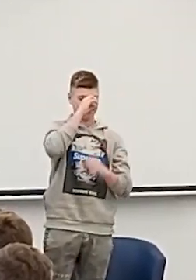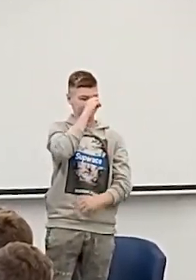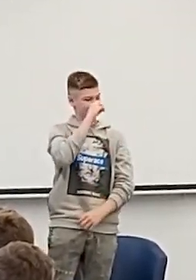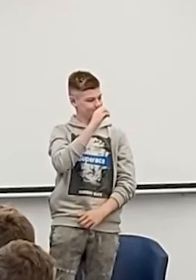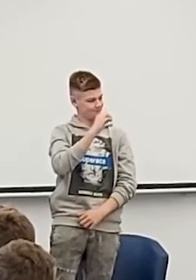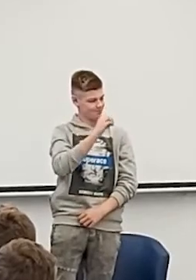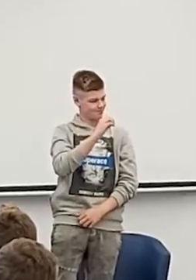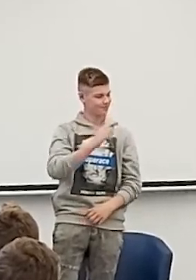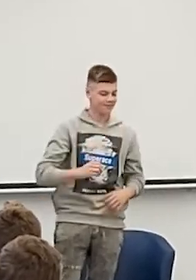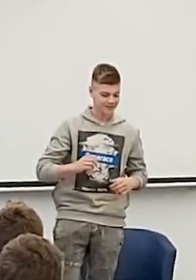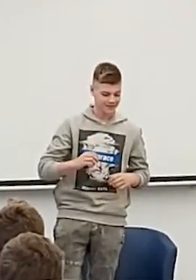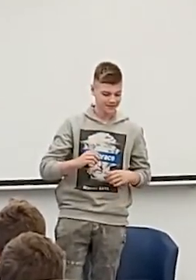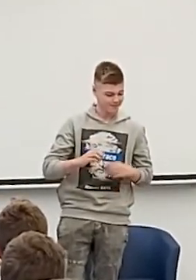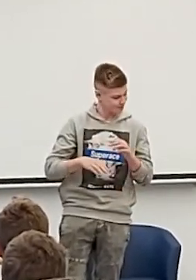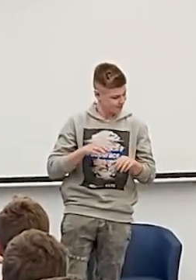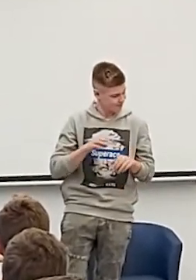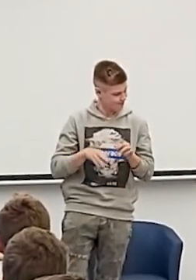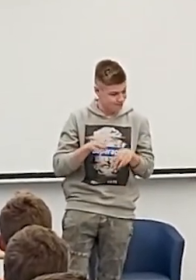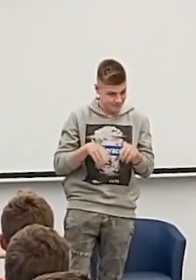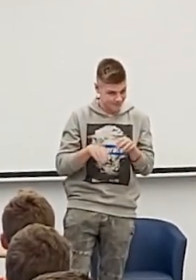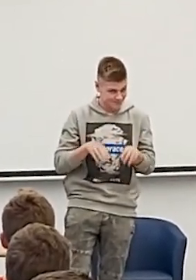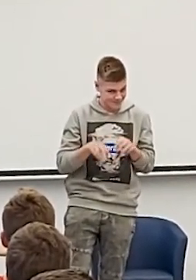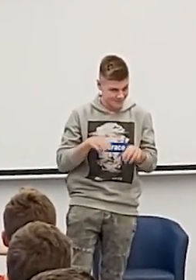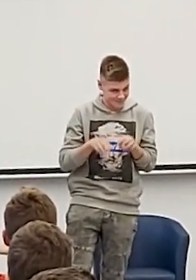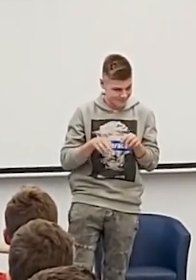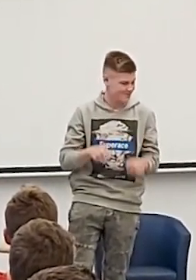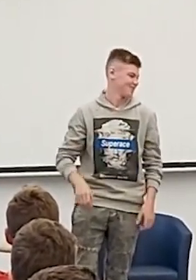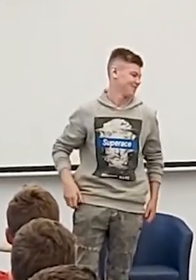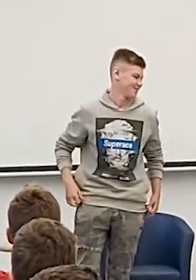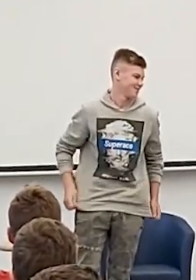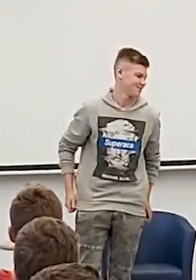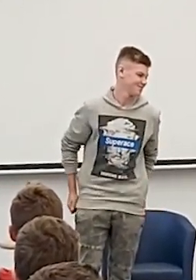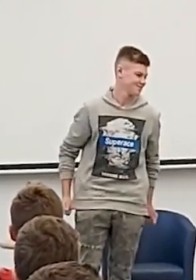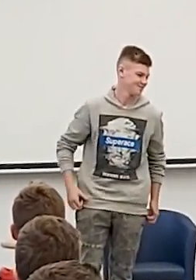Stowarzyszeniem Migaj Sercem z Legnicy oraz Polskim Związkiem Głuchoniemych z Warszawy.